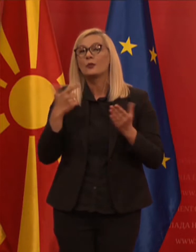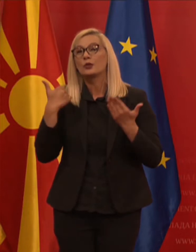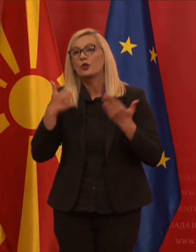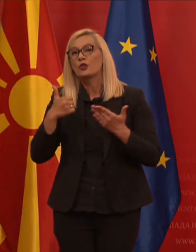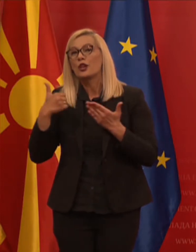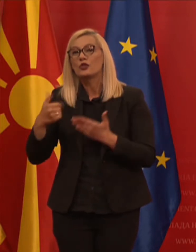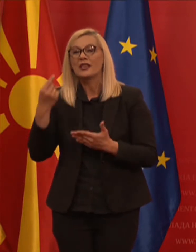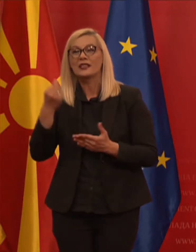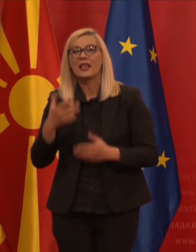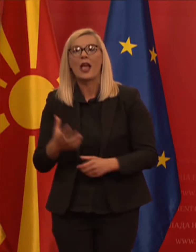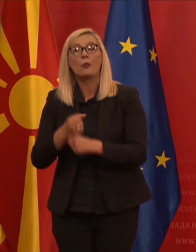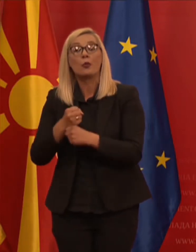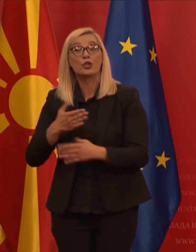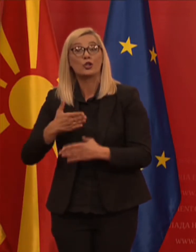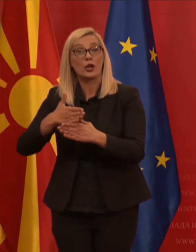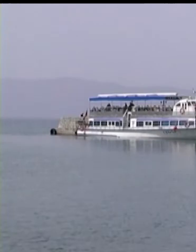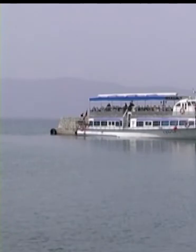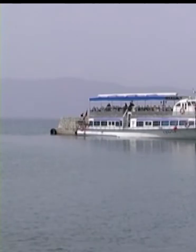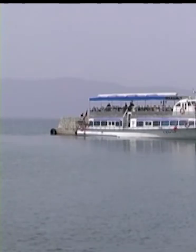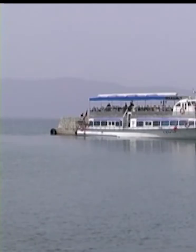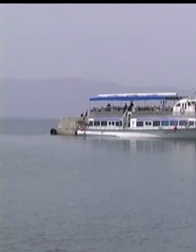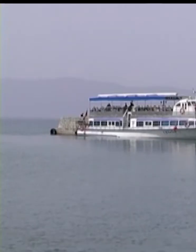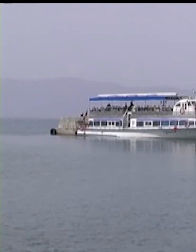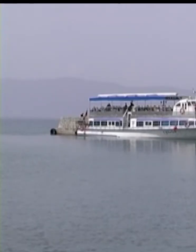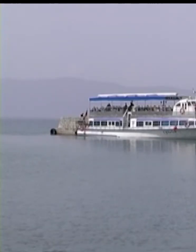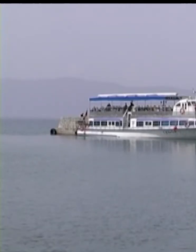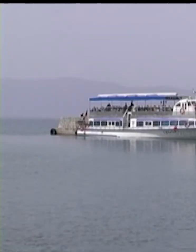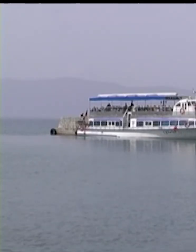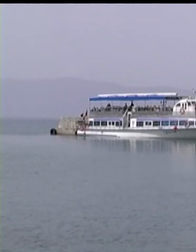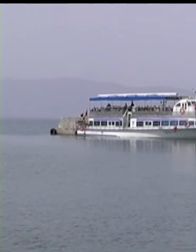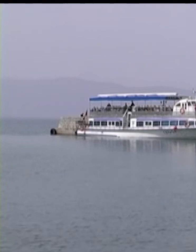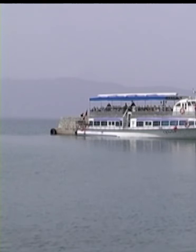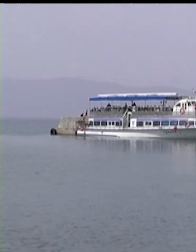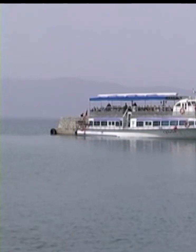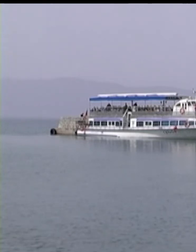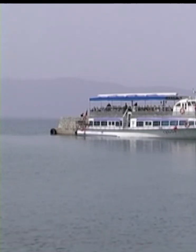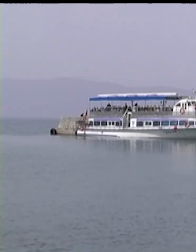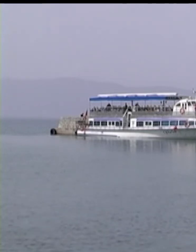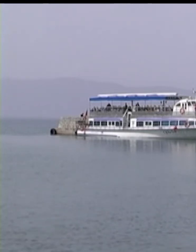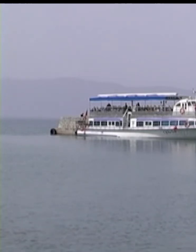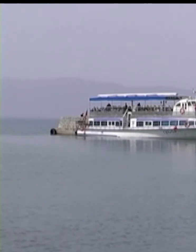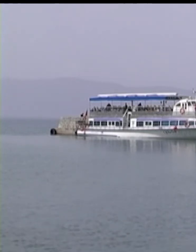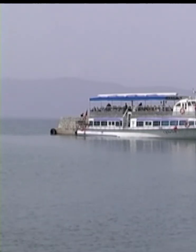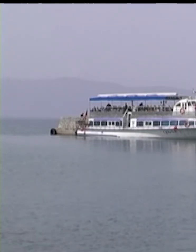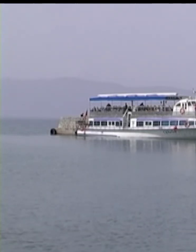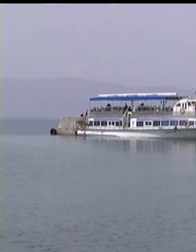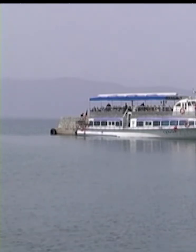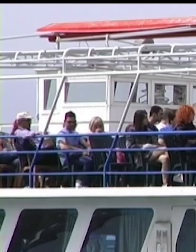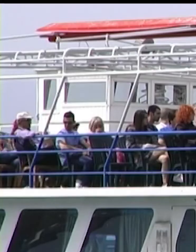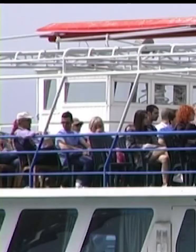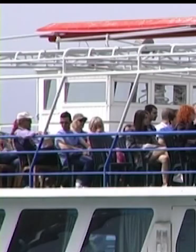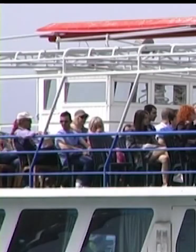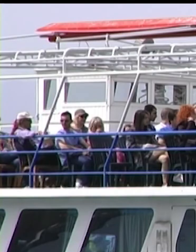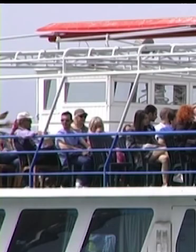21.776 денари поддршка и помош повработен. Мерки ќе има и за најпогодениот сектор, туризмот. По 21.000 бруто плата